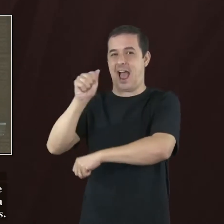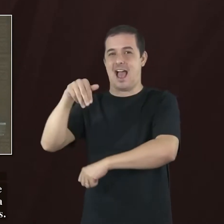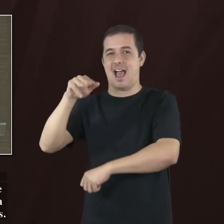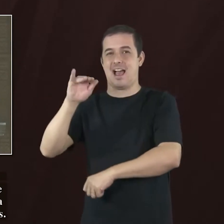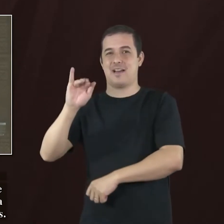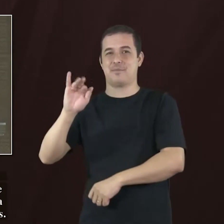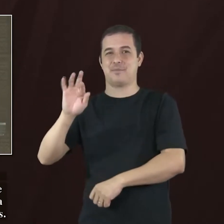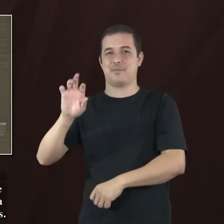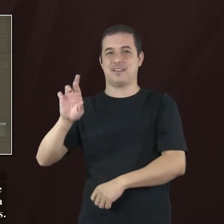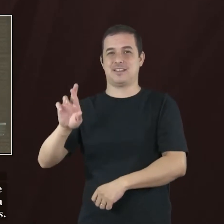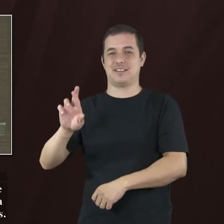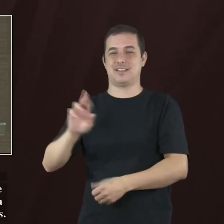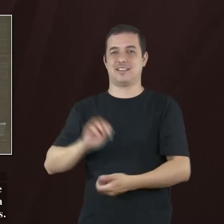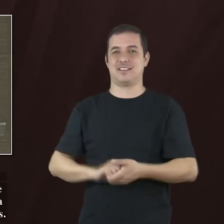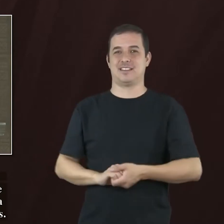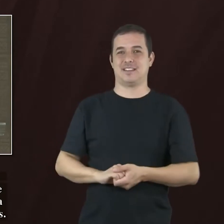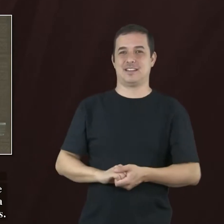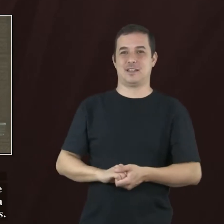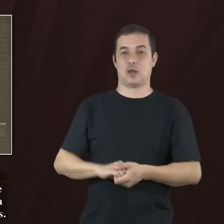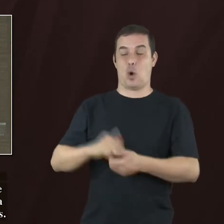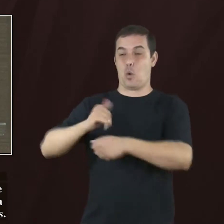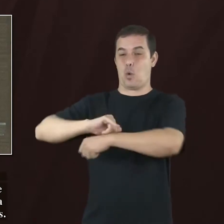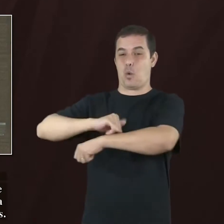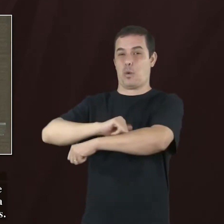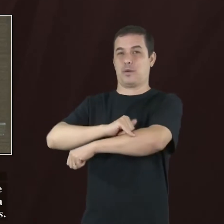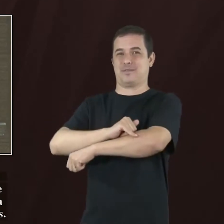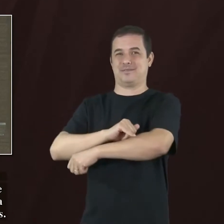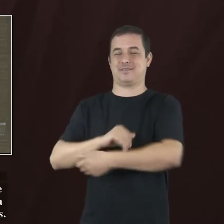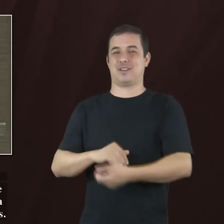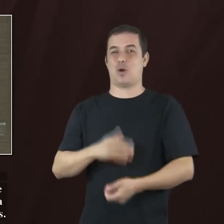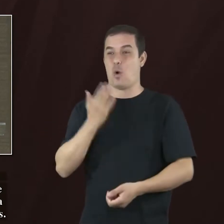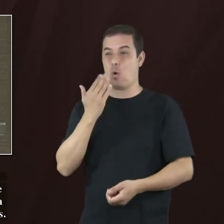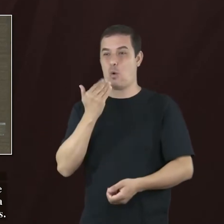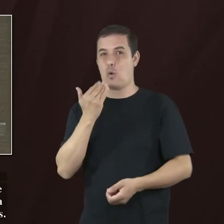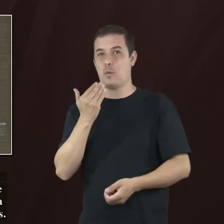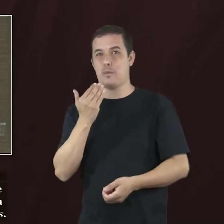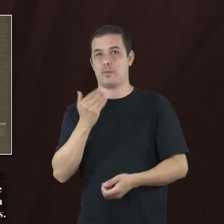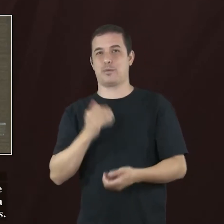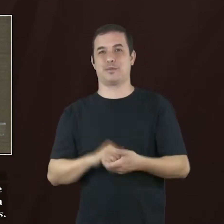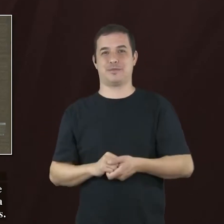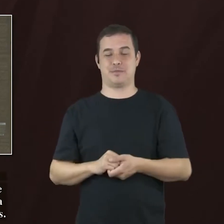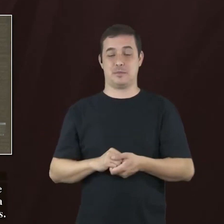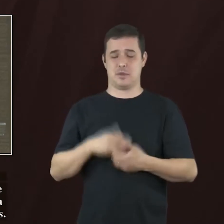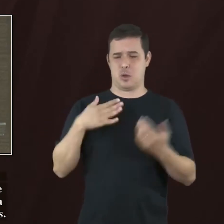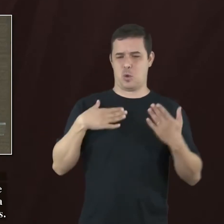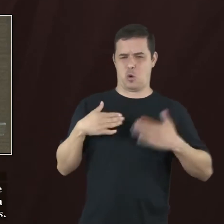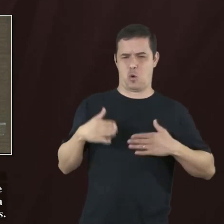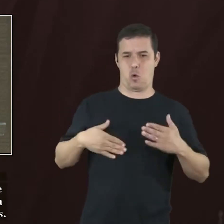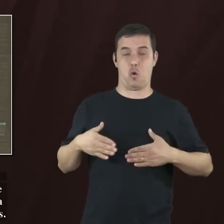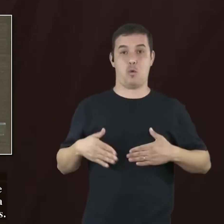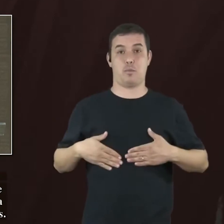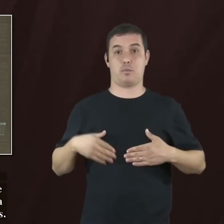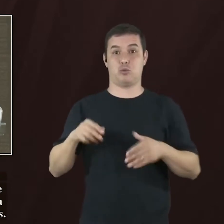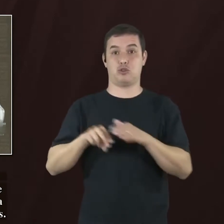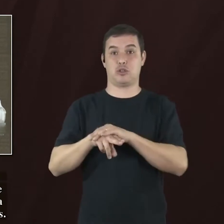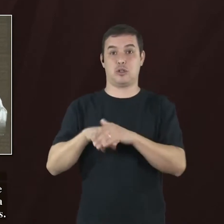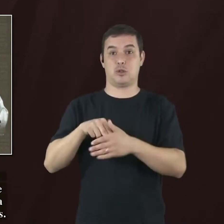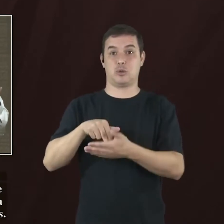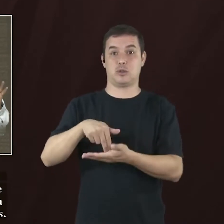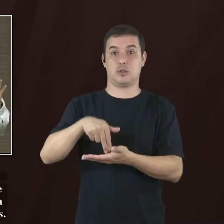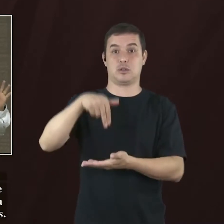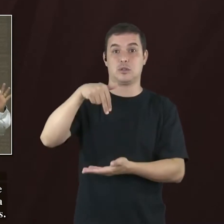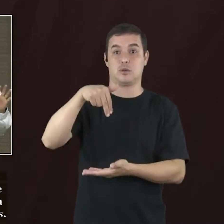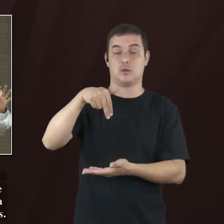ressurreição, claro que vai ser bem mais leve que esse, porque o corpo de ressurreição não será